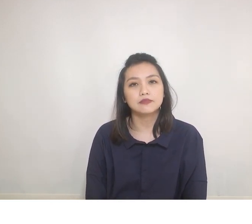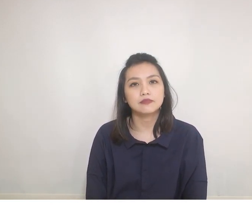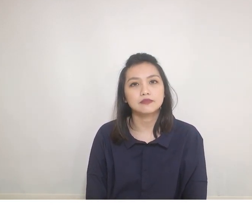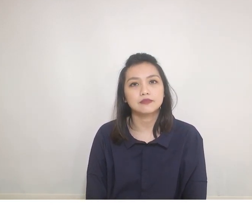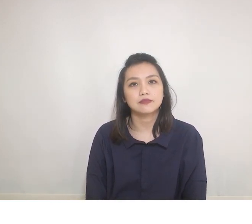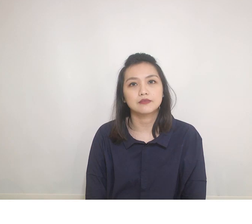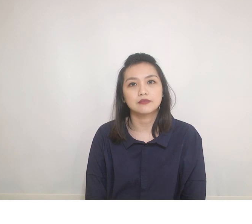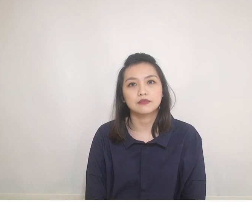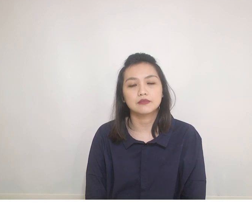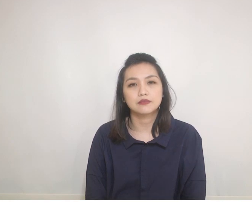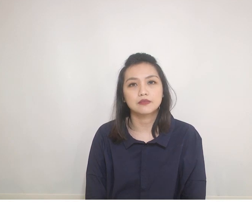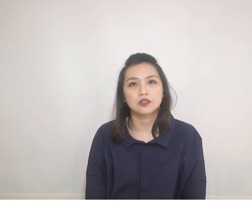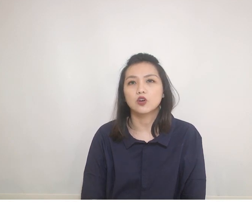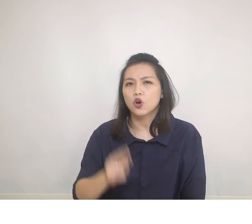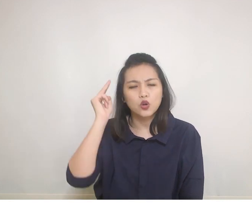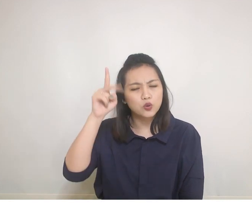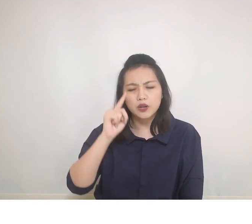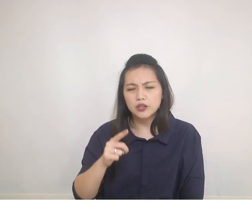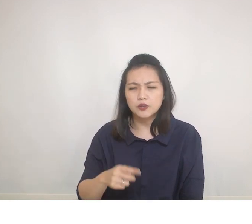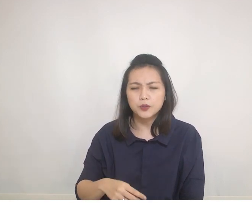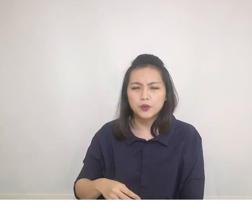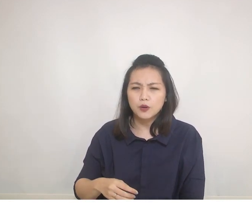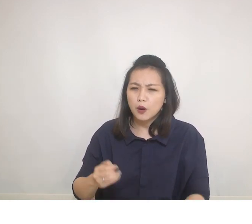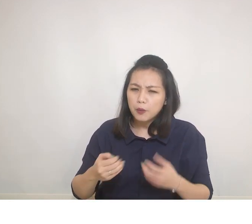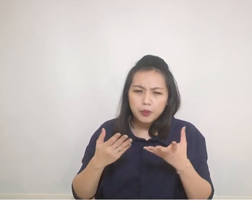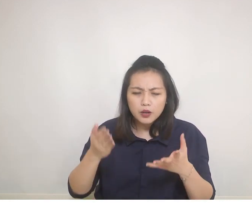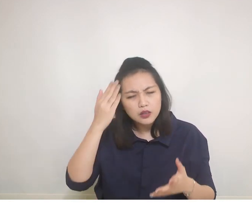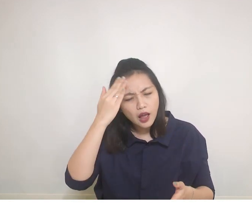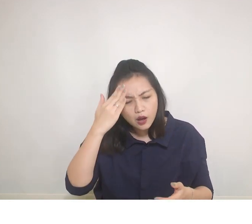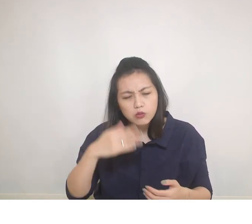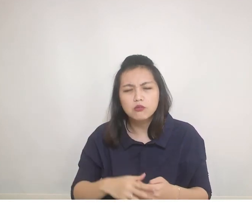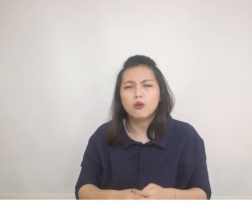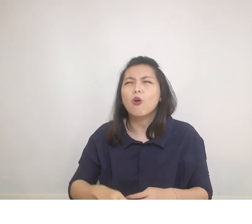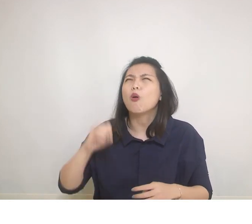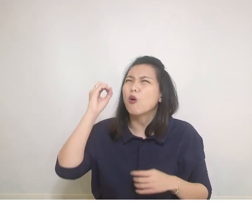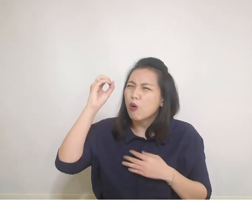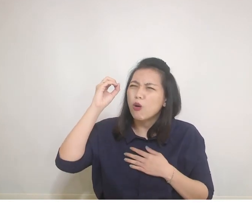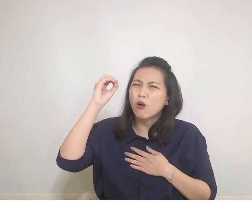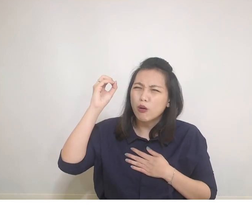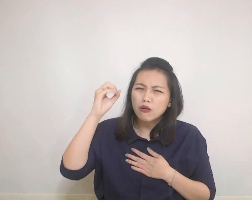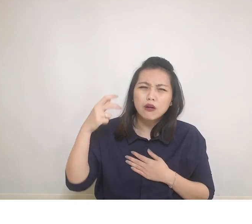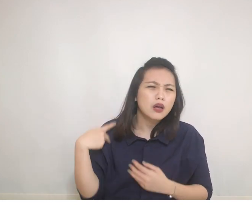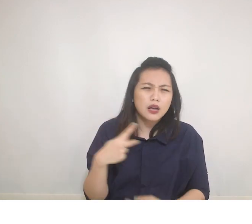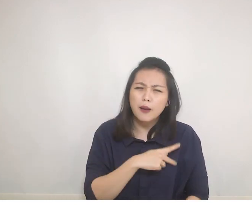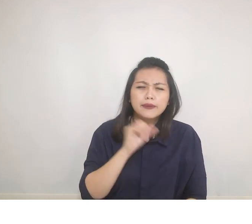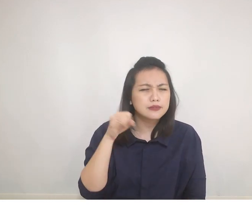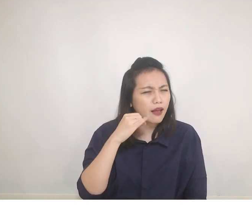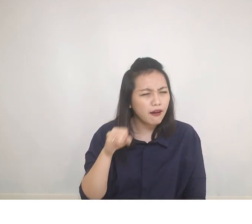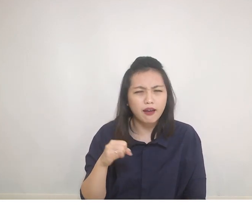masih keingin suami saya ini punya penghasilan lebih, kayak gitu. Jadi saya